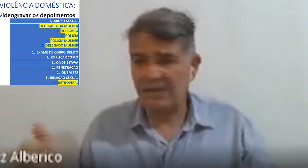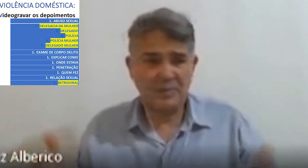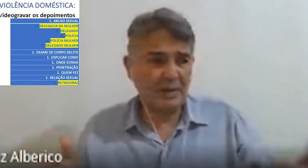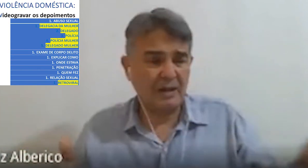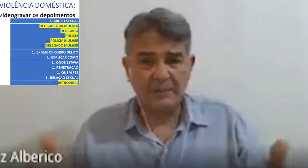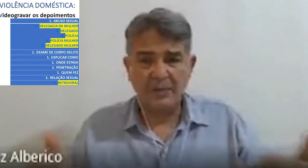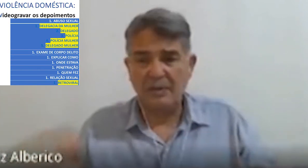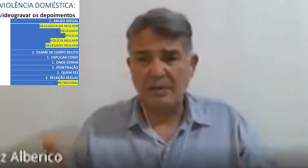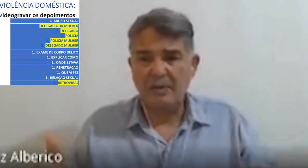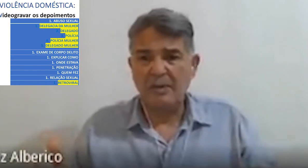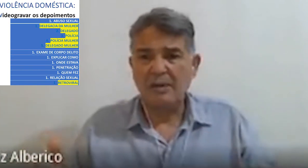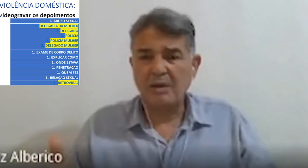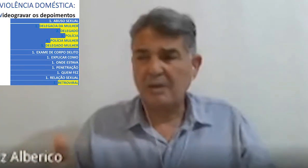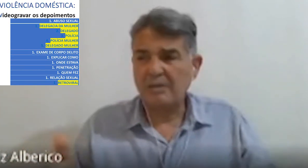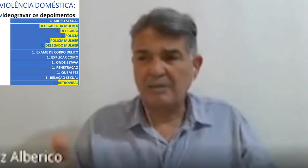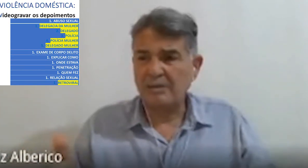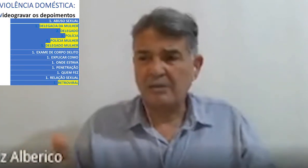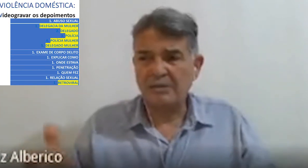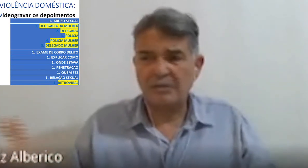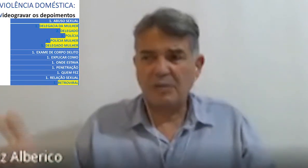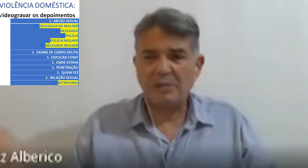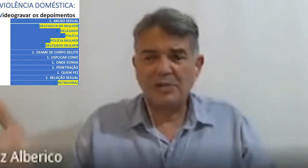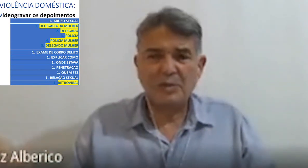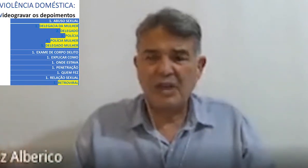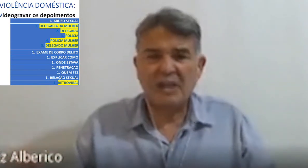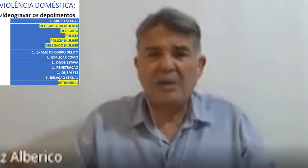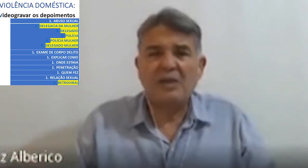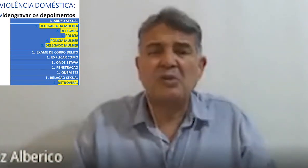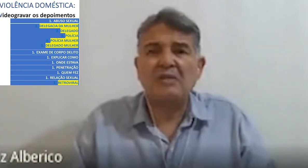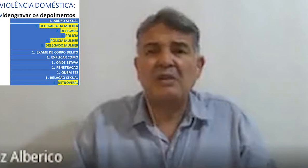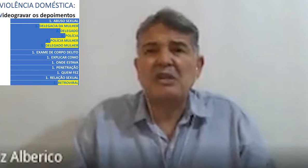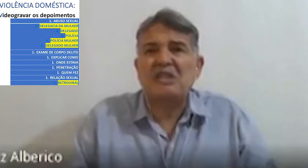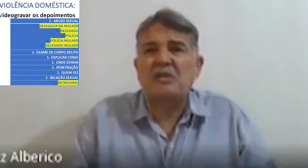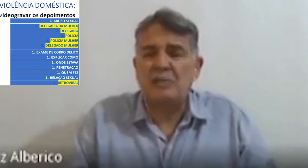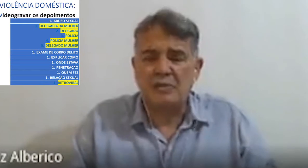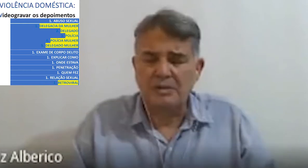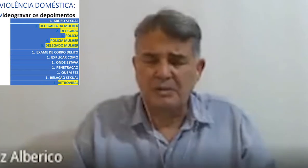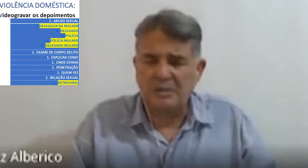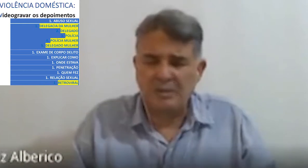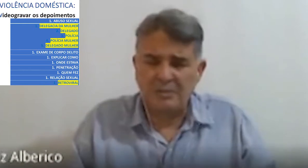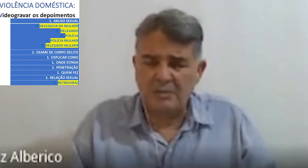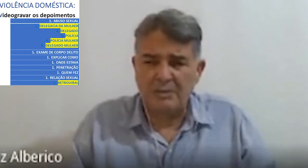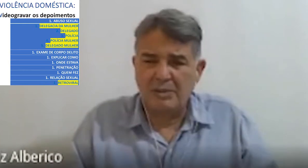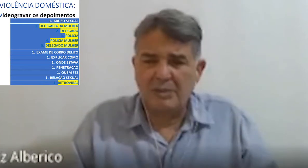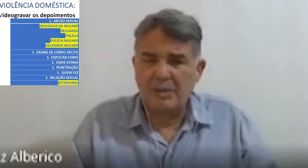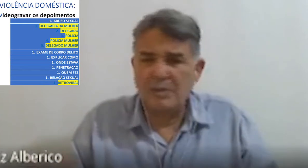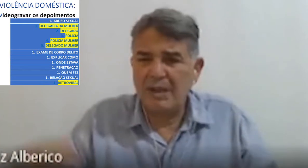esse exemplo aqui. E o aluno depois reclamar que eu estava com assédio. Não. Libras é